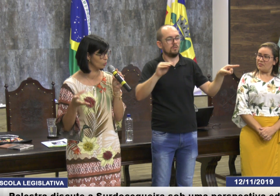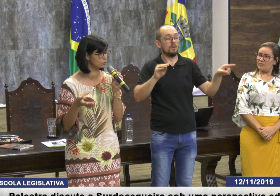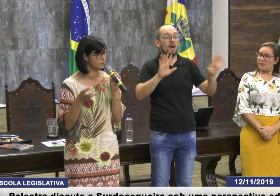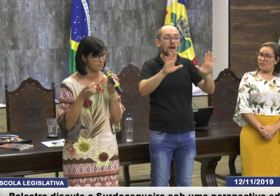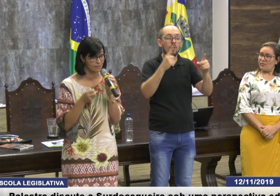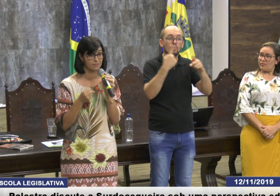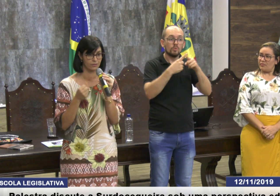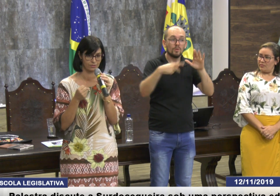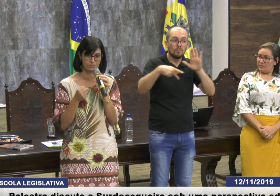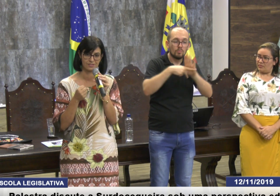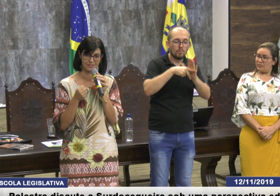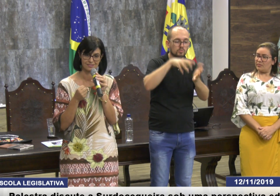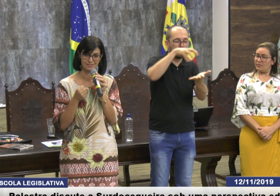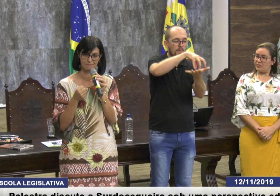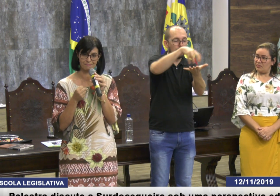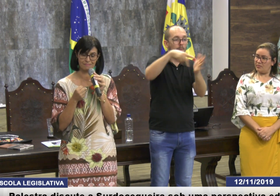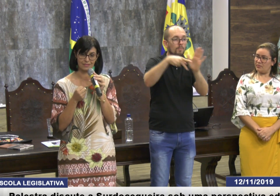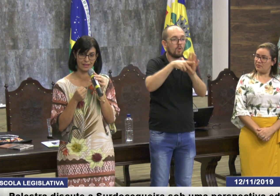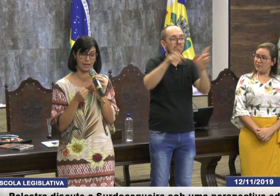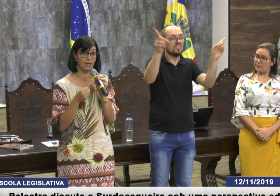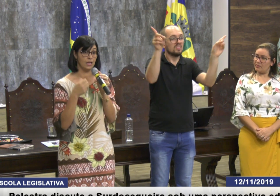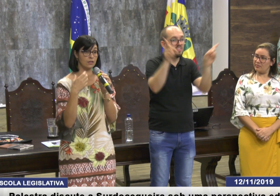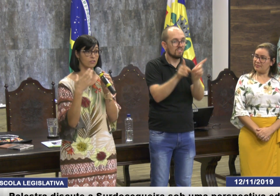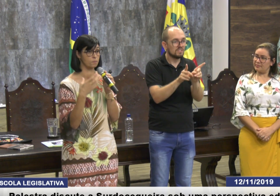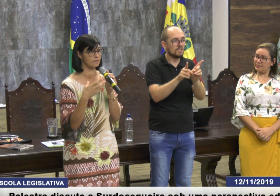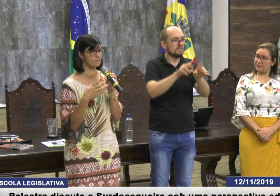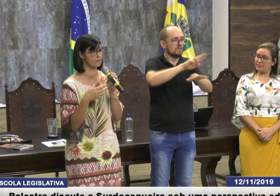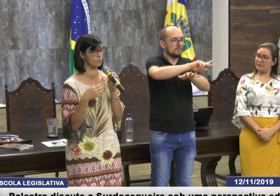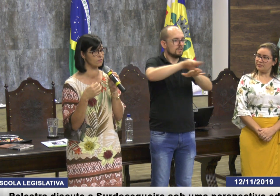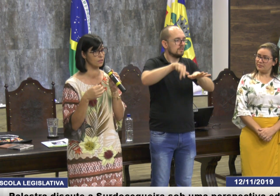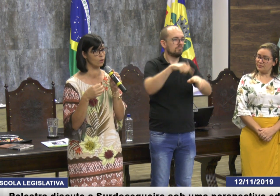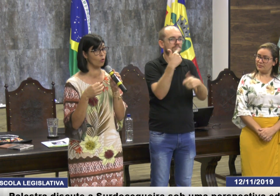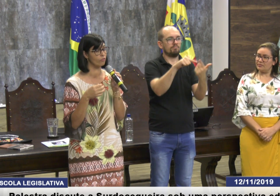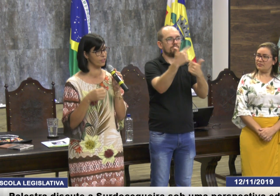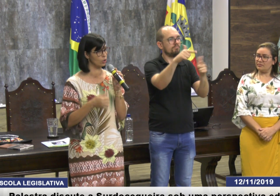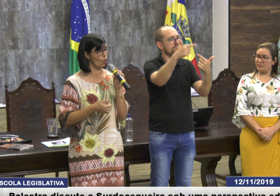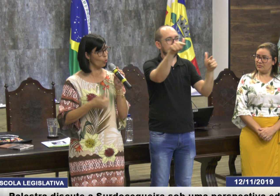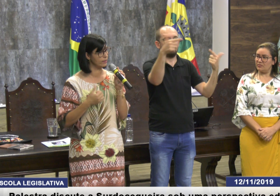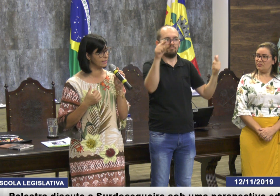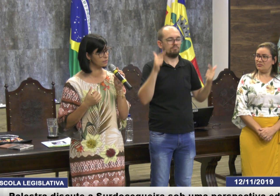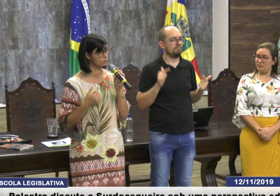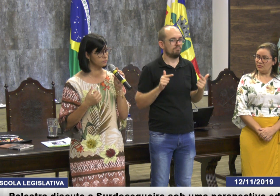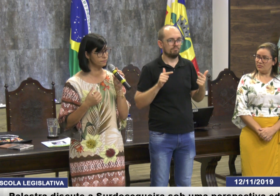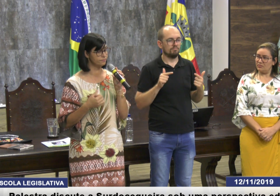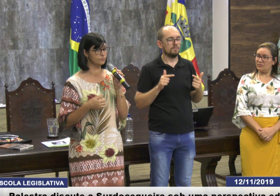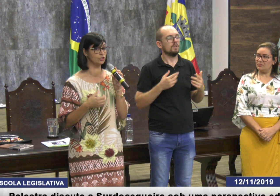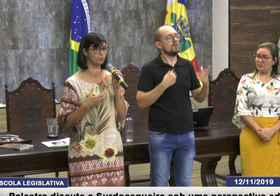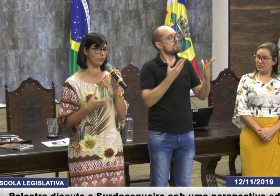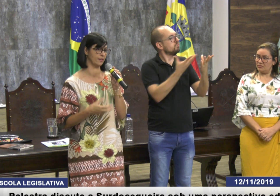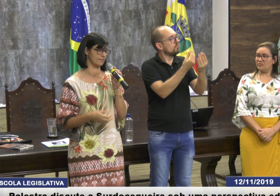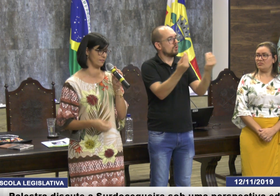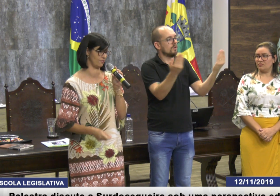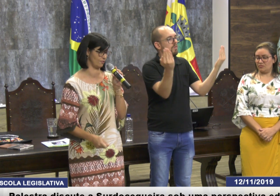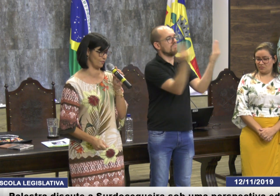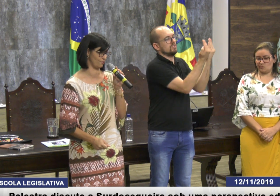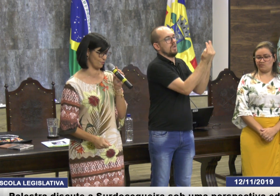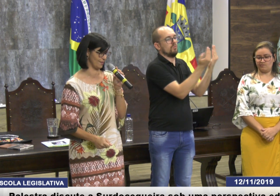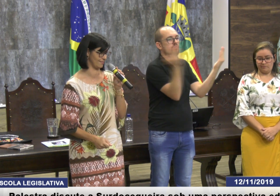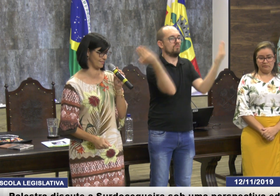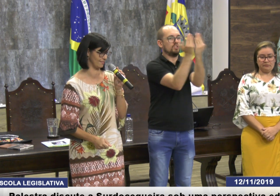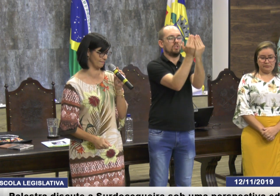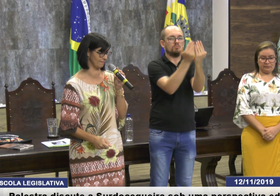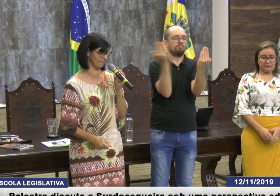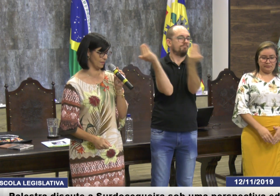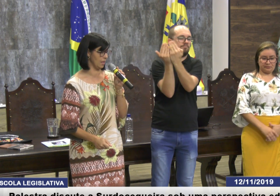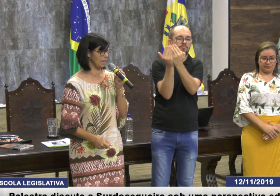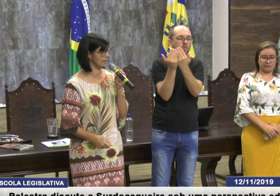deficiências múltiplas, elas são reduzidas, né? E nós precisamos, então, ouvir o não de muitas